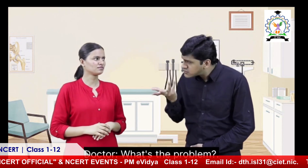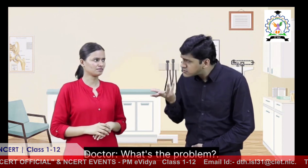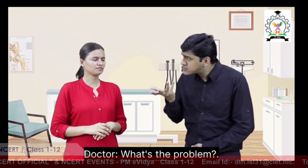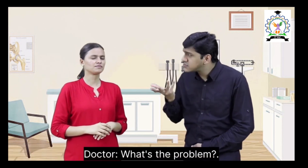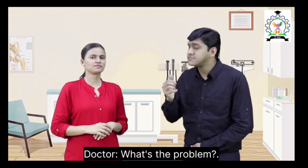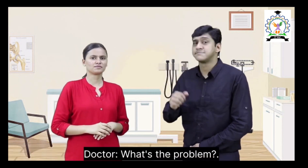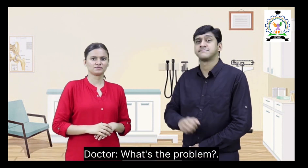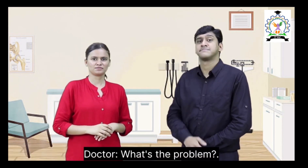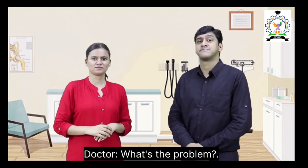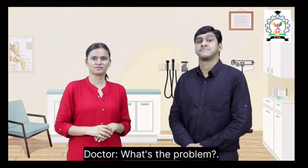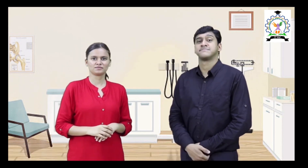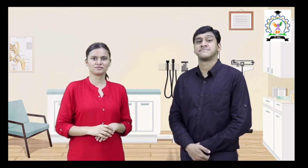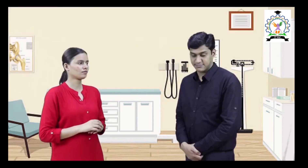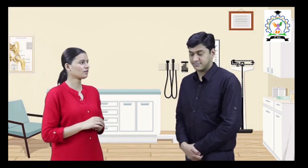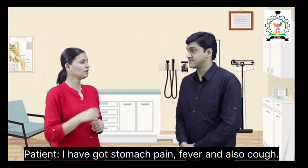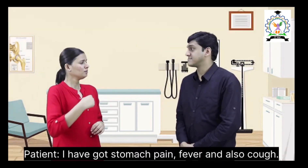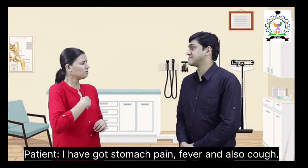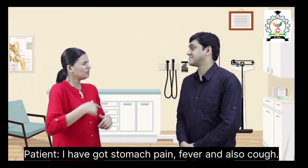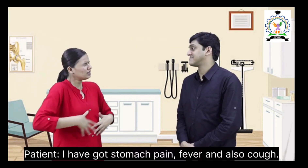अच्छा, आपको क्या दिक्कत आ रही है?